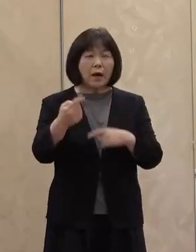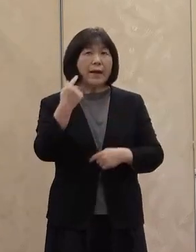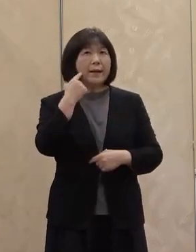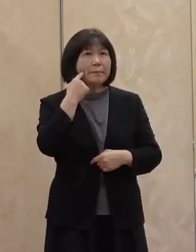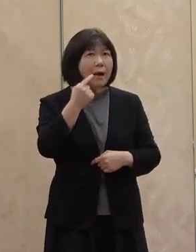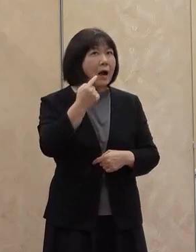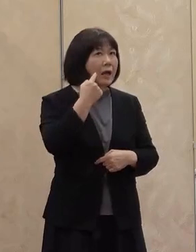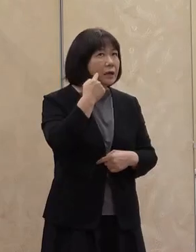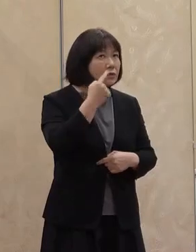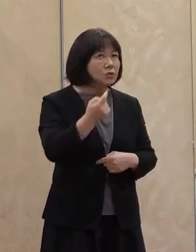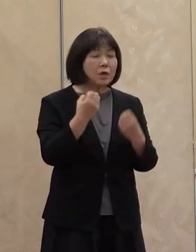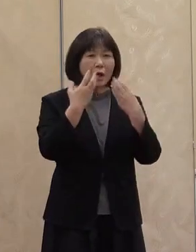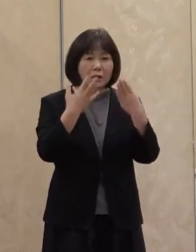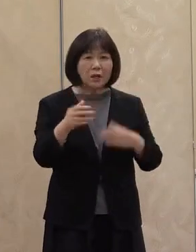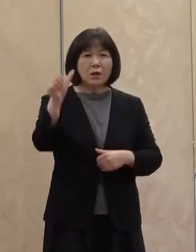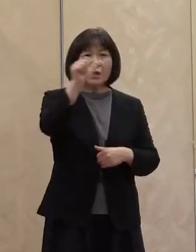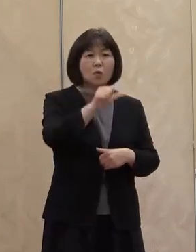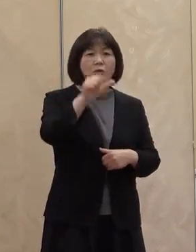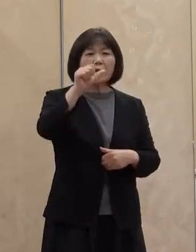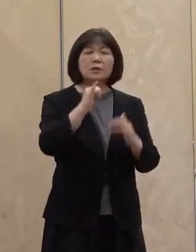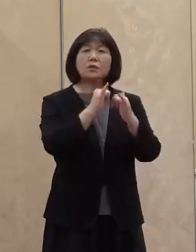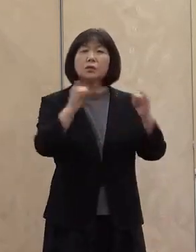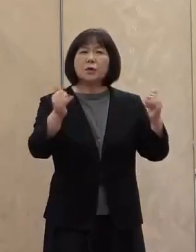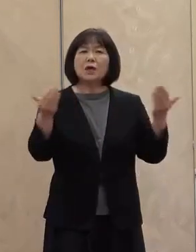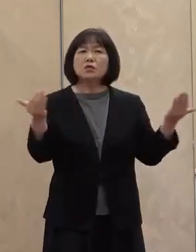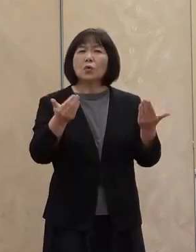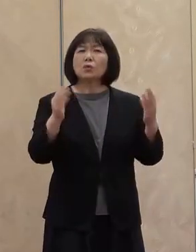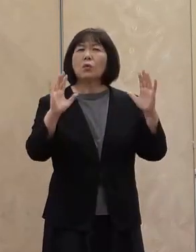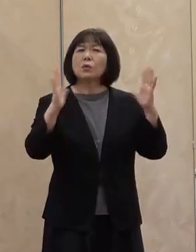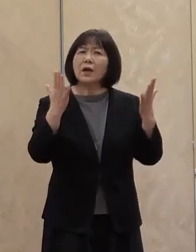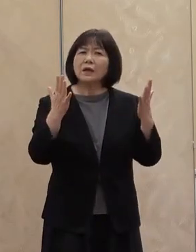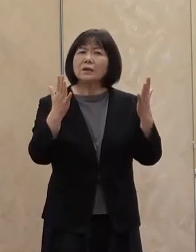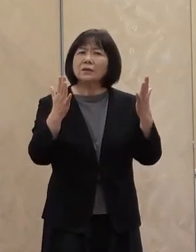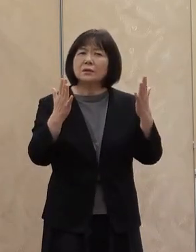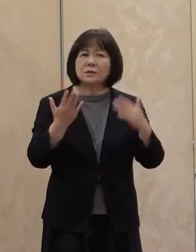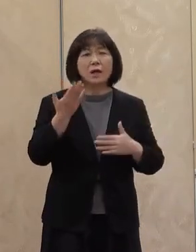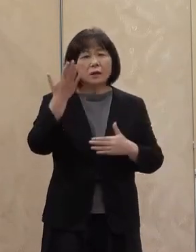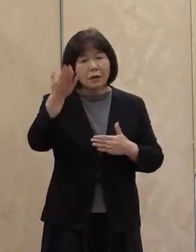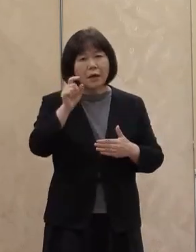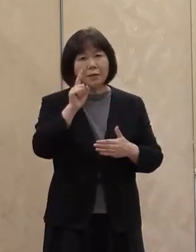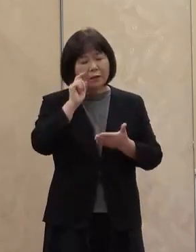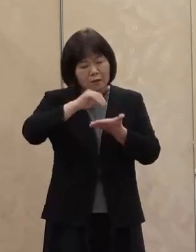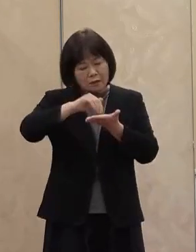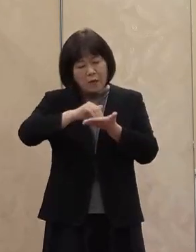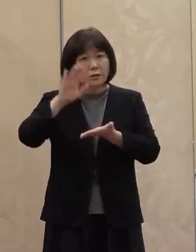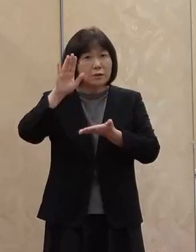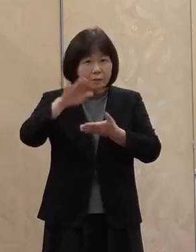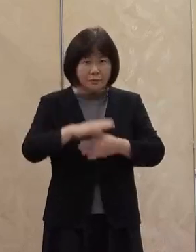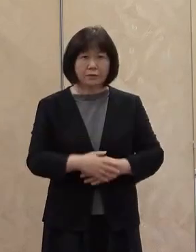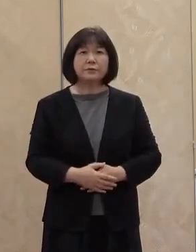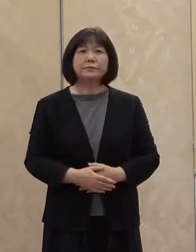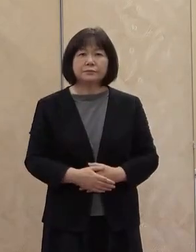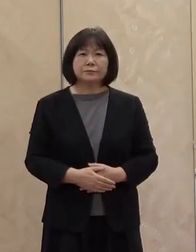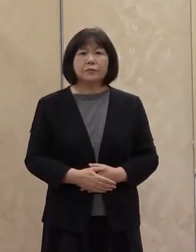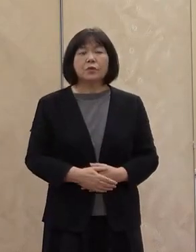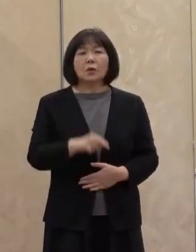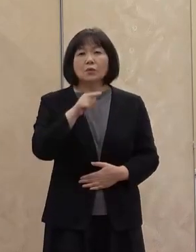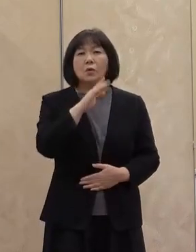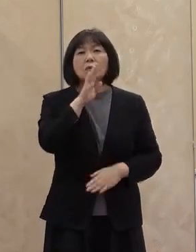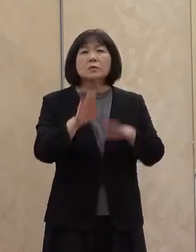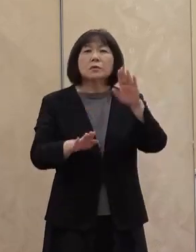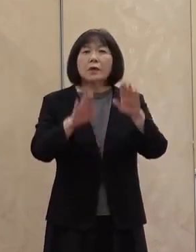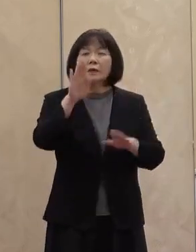月新たに5000人の失業者が増えてくるんじゃないかという試算も今出しているところです。でそういう状況の中で